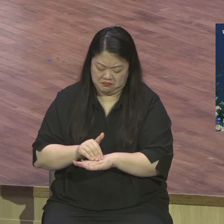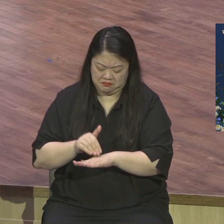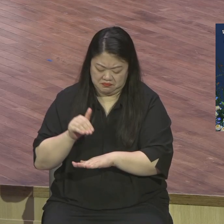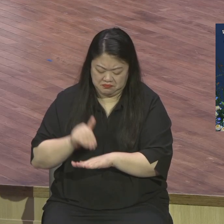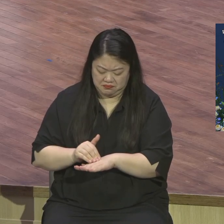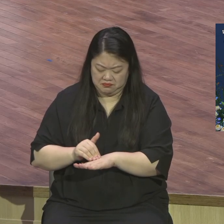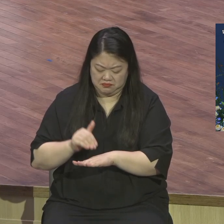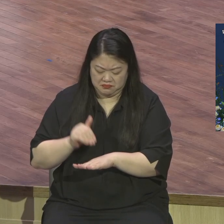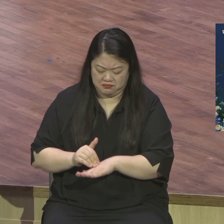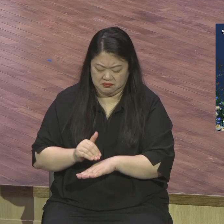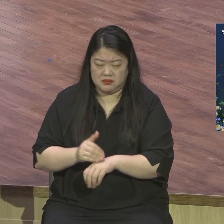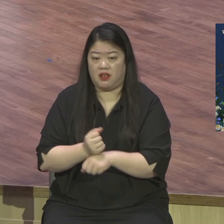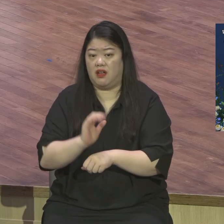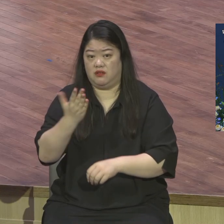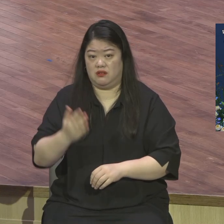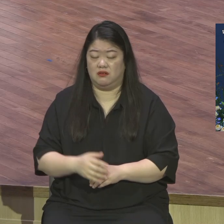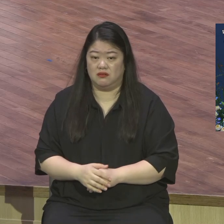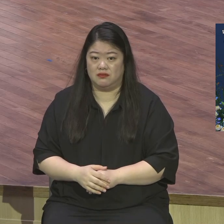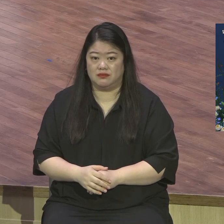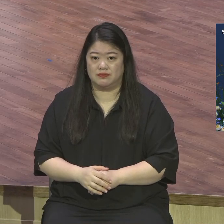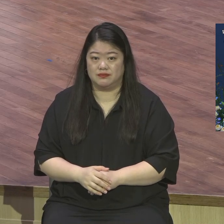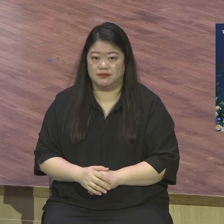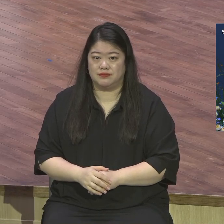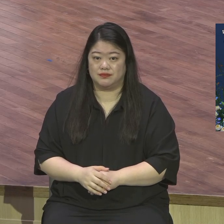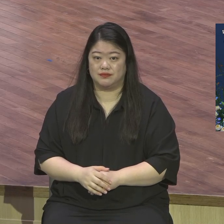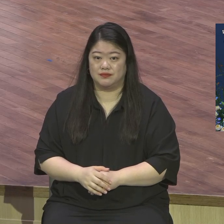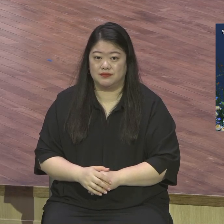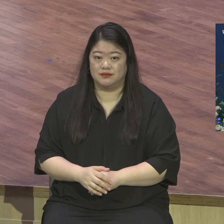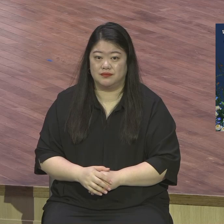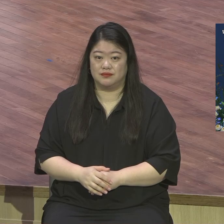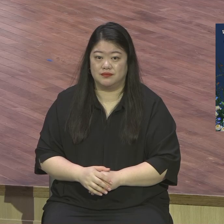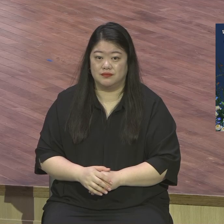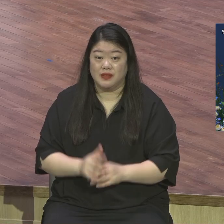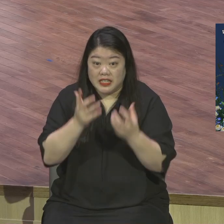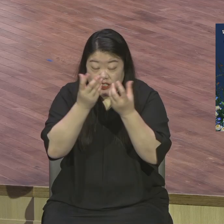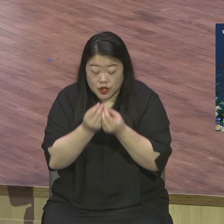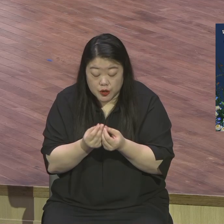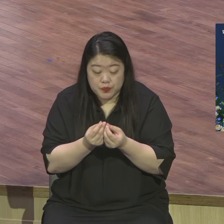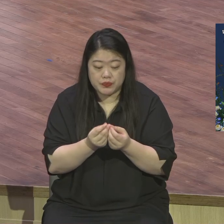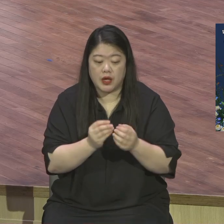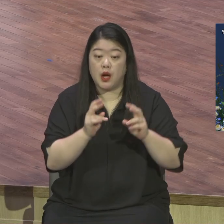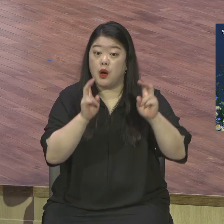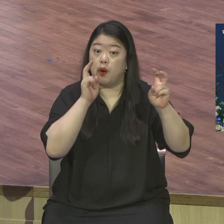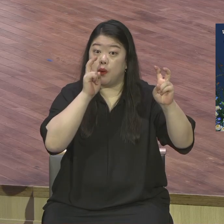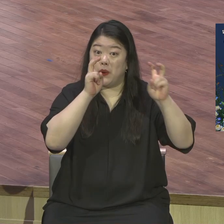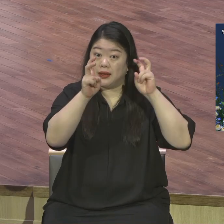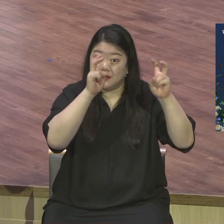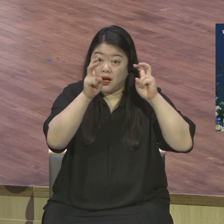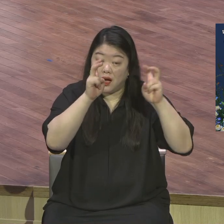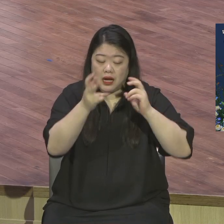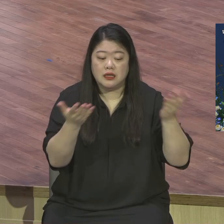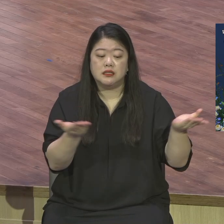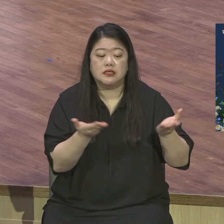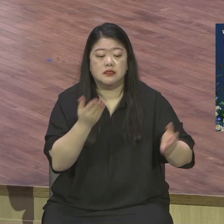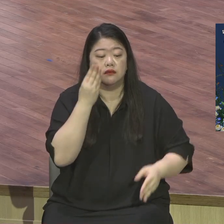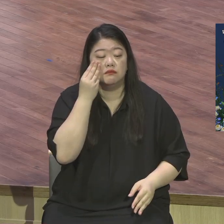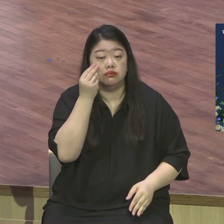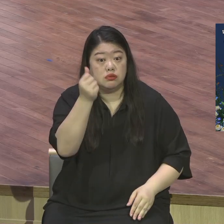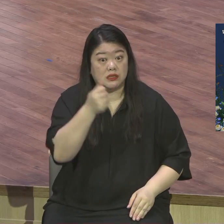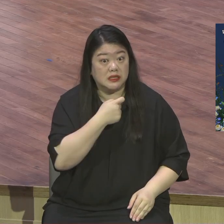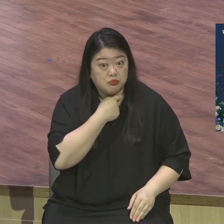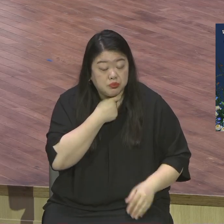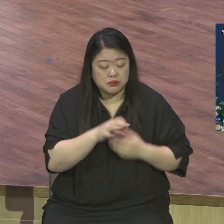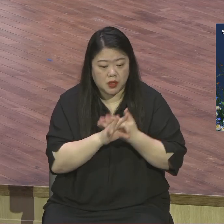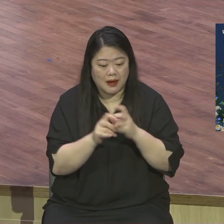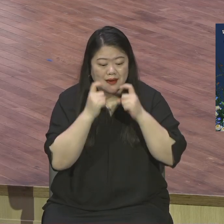평생 자기 개발하지 않으면 사회에서도 인증 못 받아요 자기 개발해야 사회에서도 인증 사회도